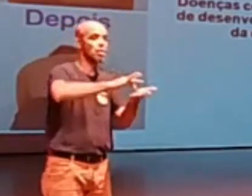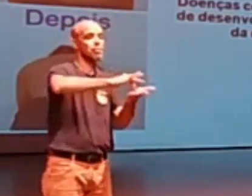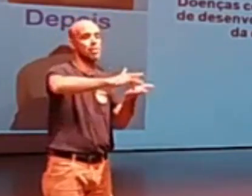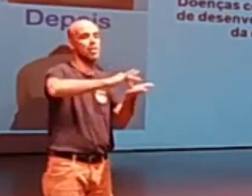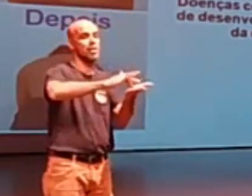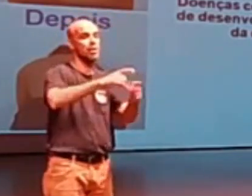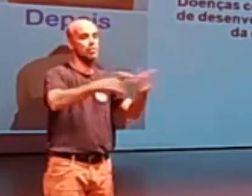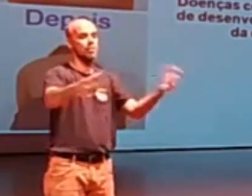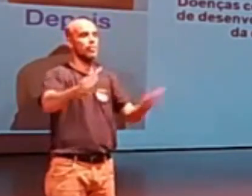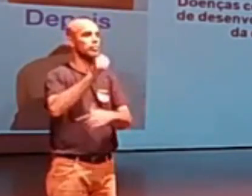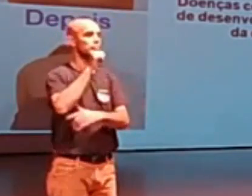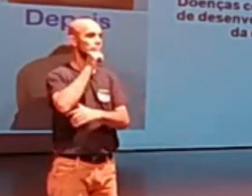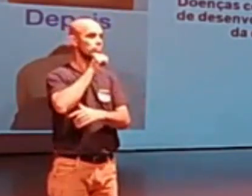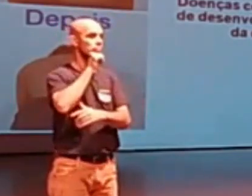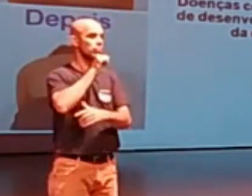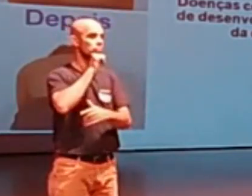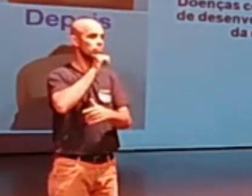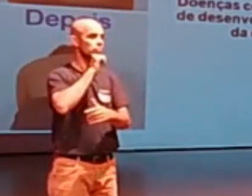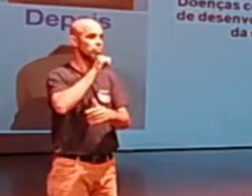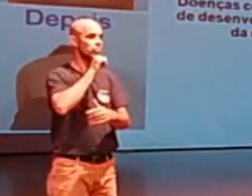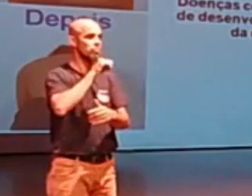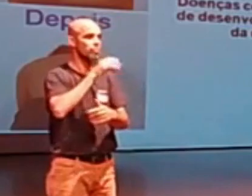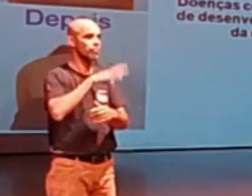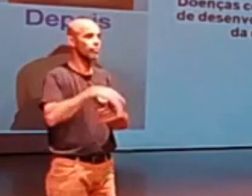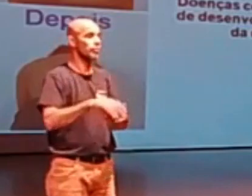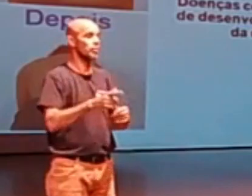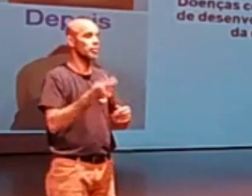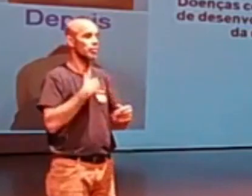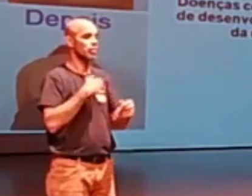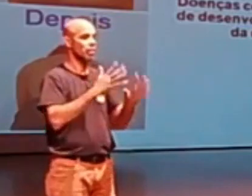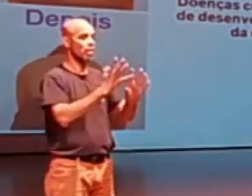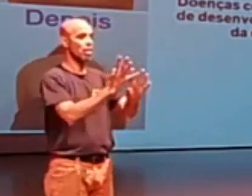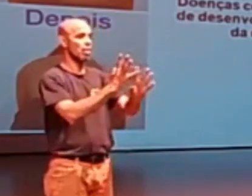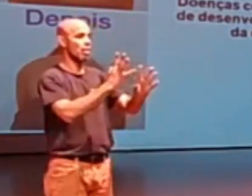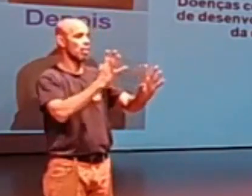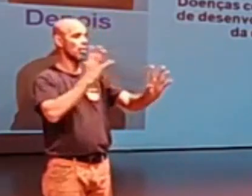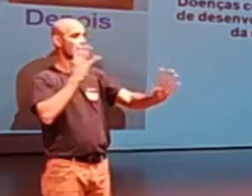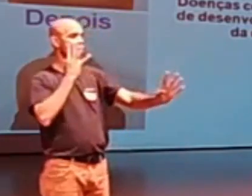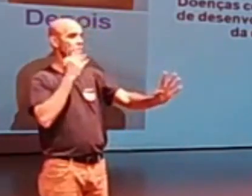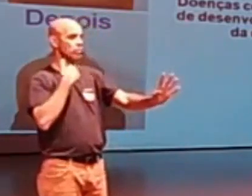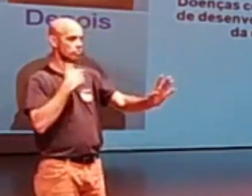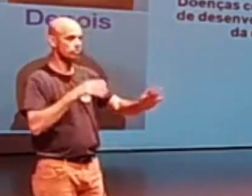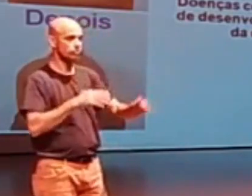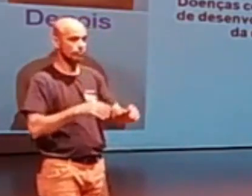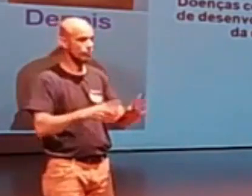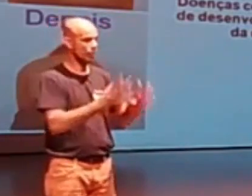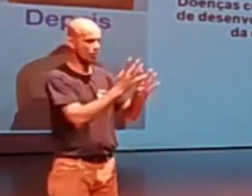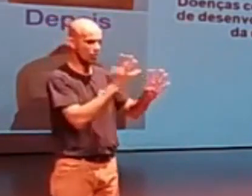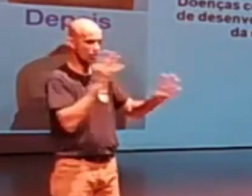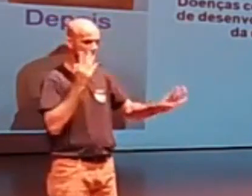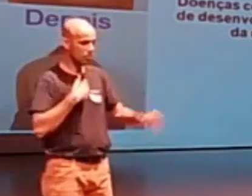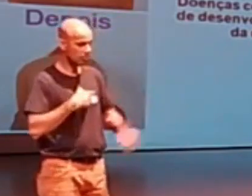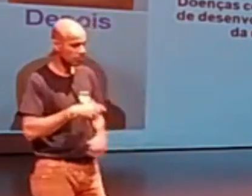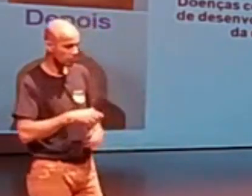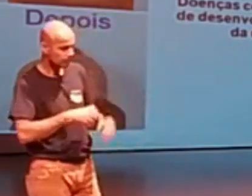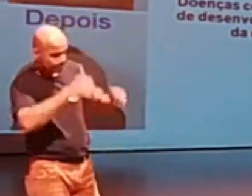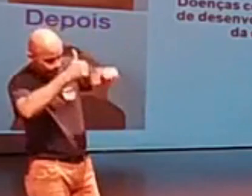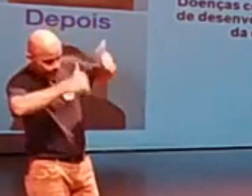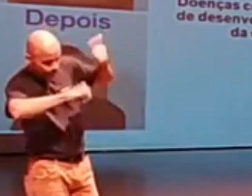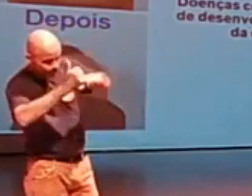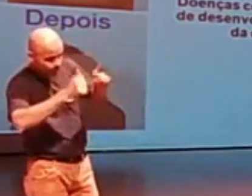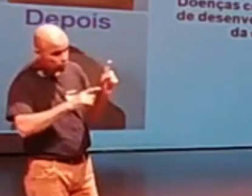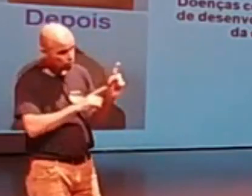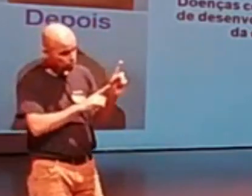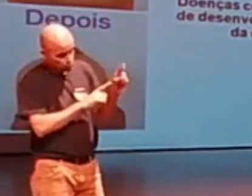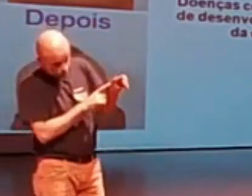perto de alguma época do ano, chega lá, coloca todo mundo enfileirado e olha, pede para fletir o tronco, já faz o diagnóstico